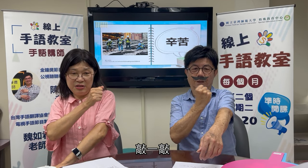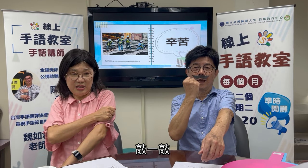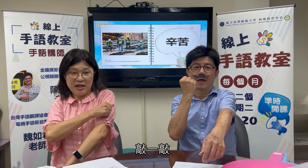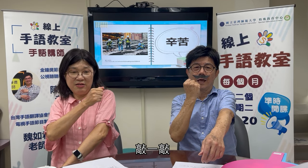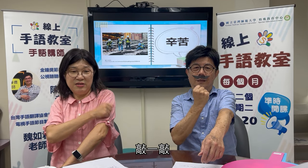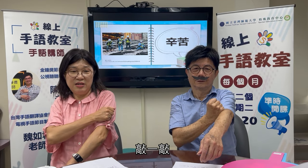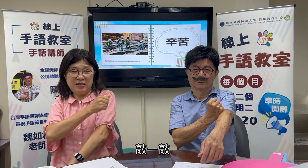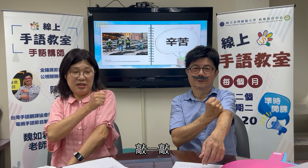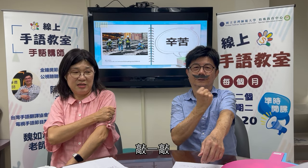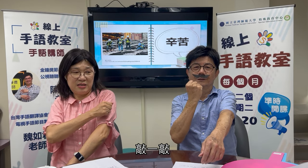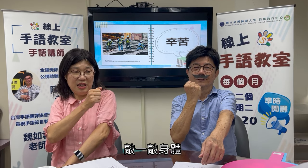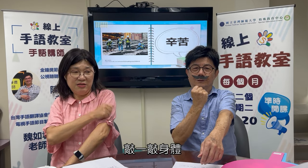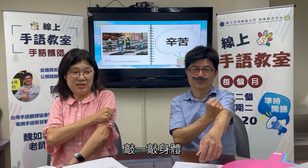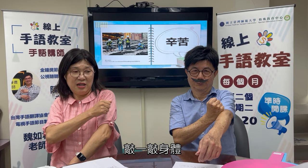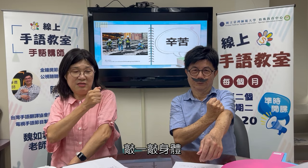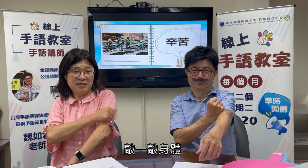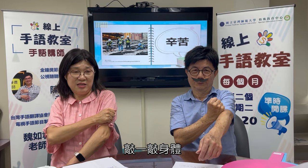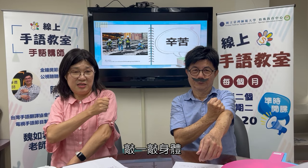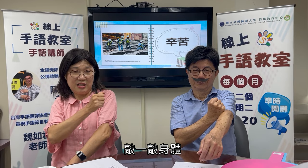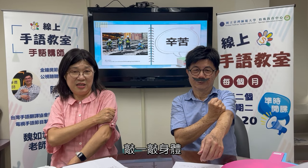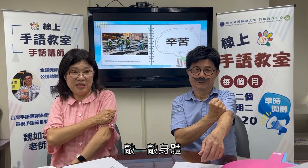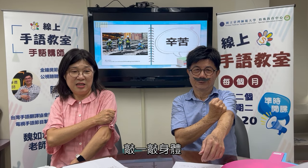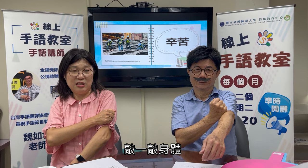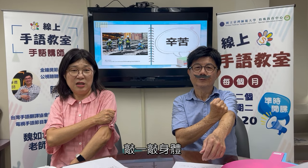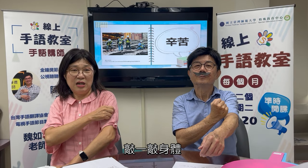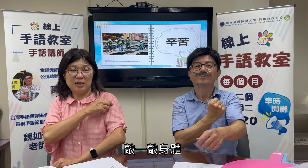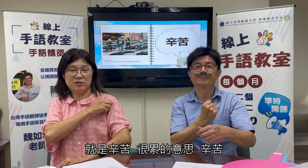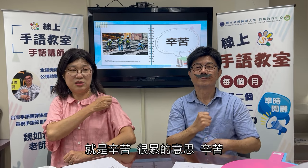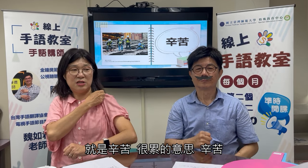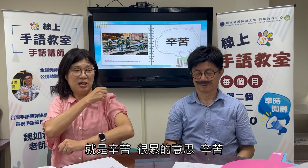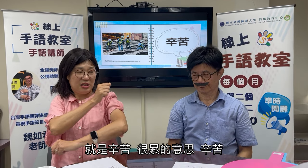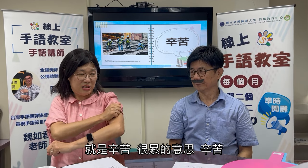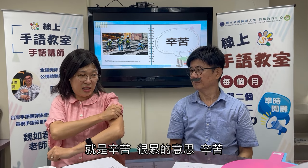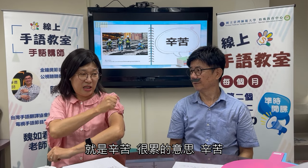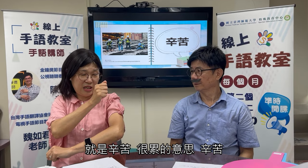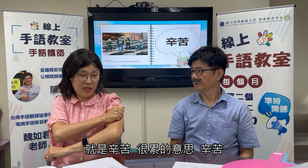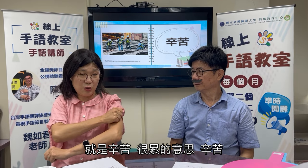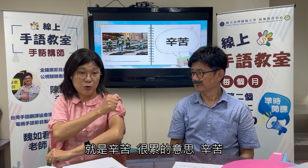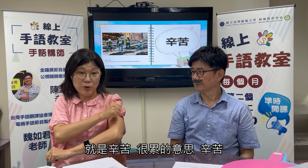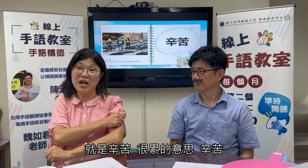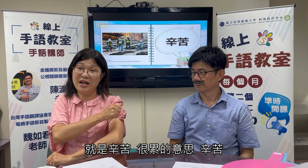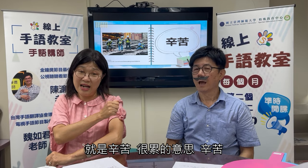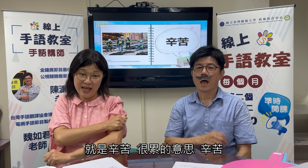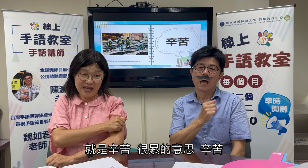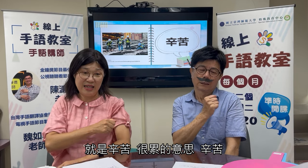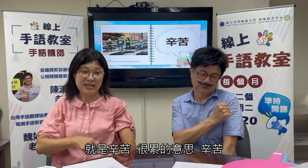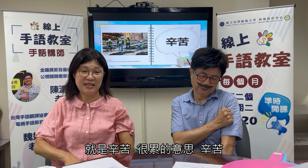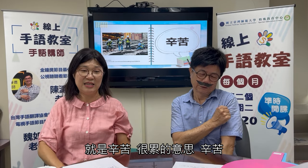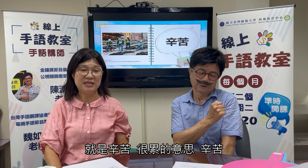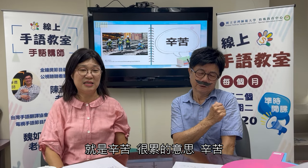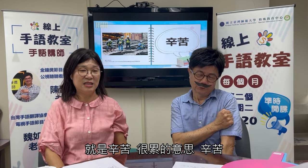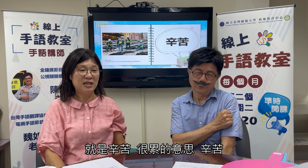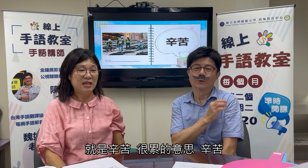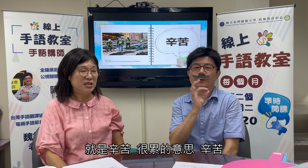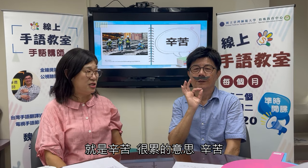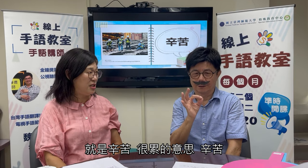敲，敲一敲身体。就是辛苦，很累的意思。辛